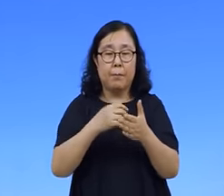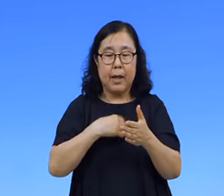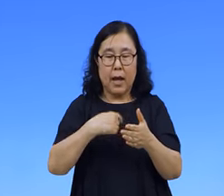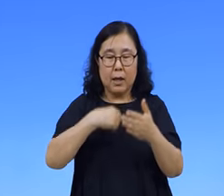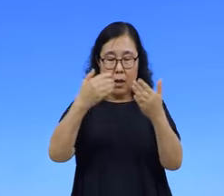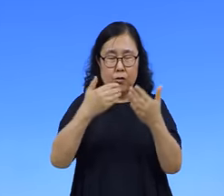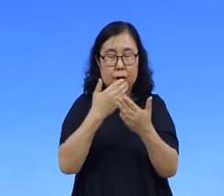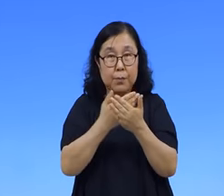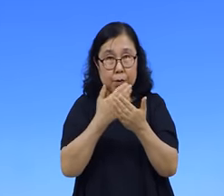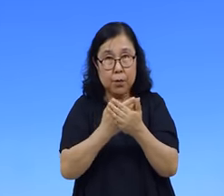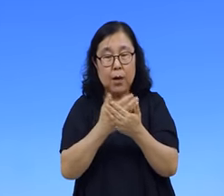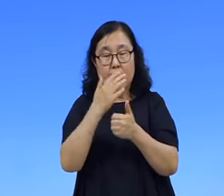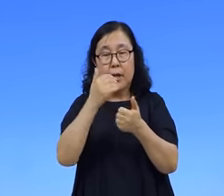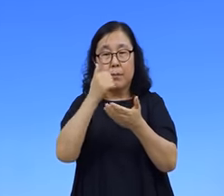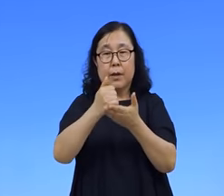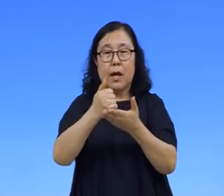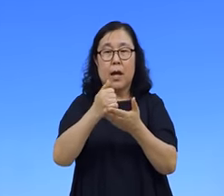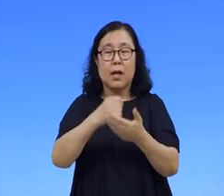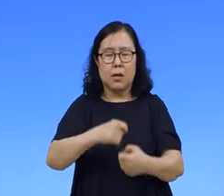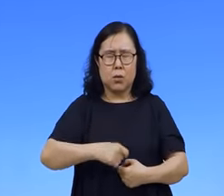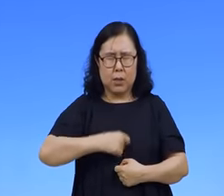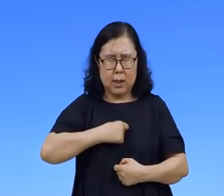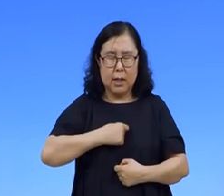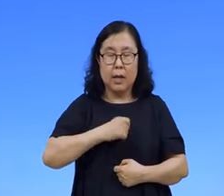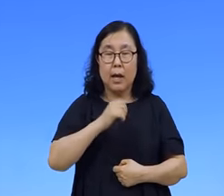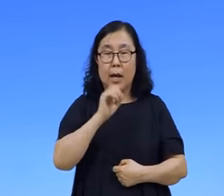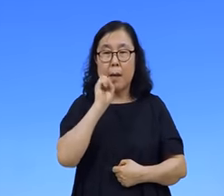주소서. 그리고 하나님 앞에 정직한 거예요.